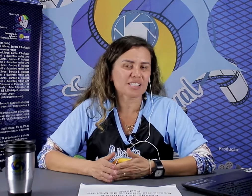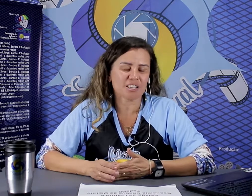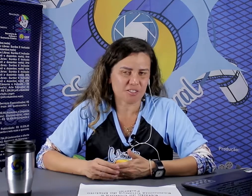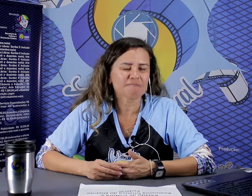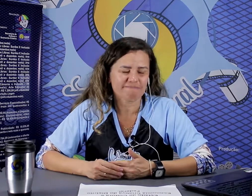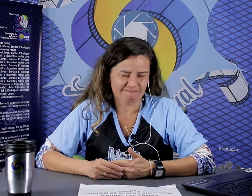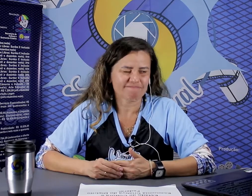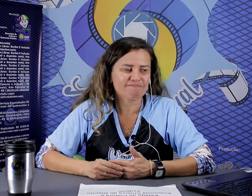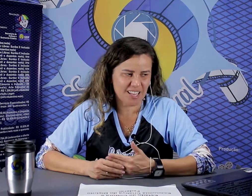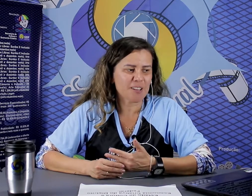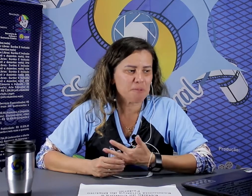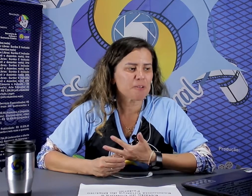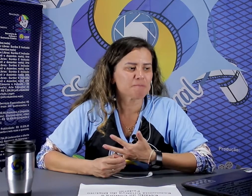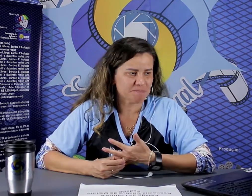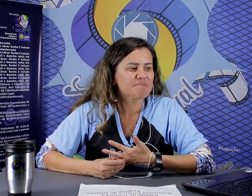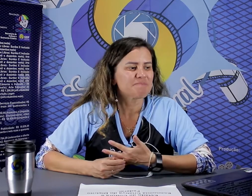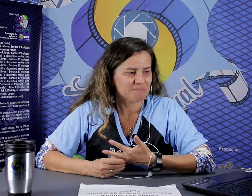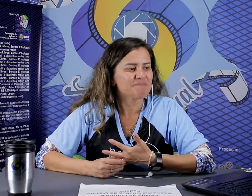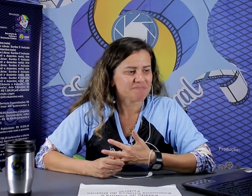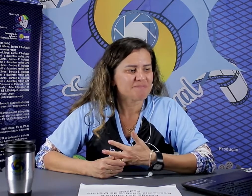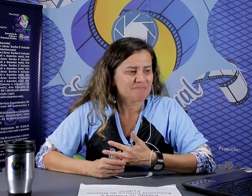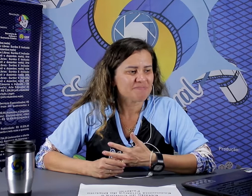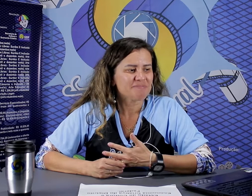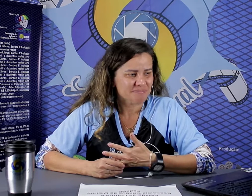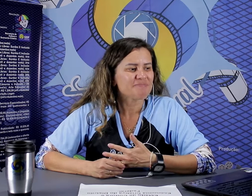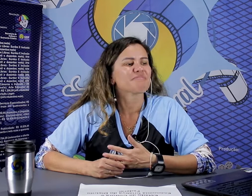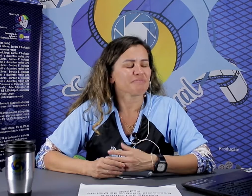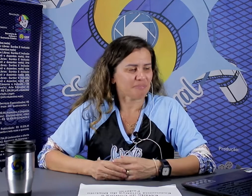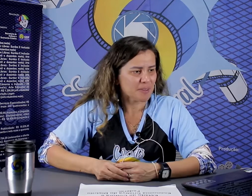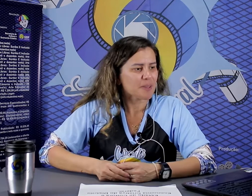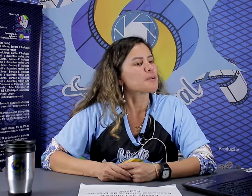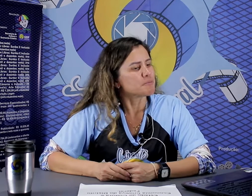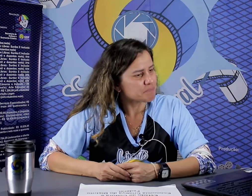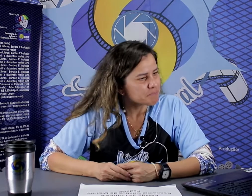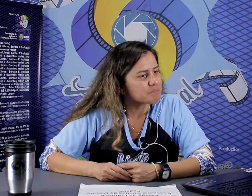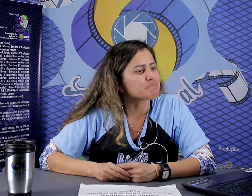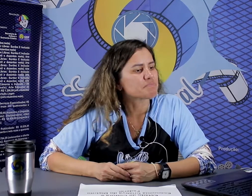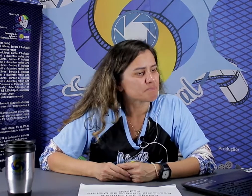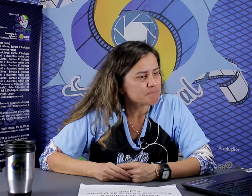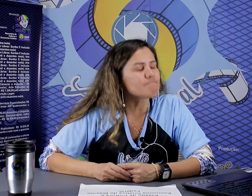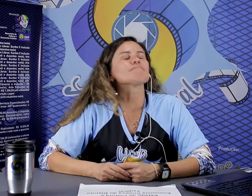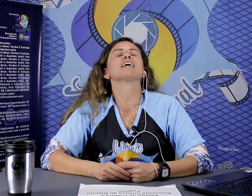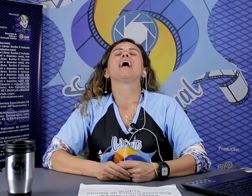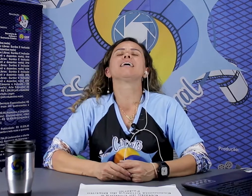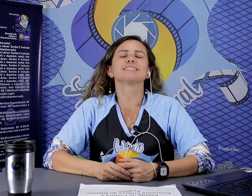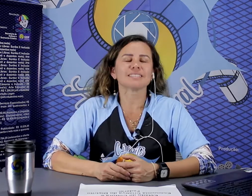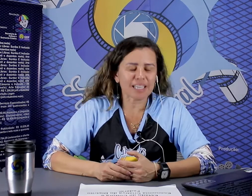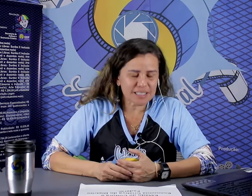acesso, entendeu? então, até na construção da legenda a gente tem que pensar nisso. Até na